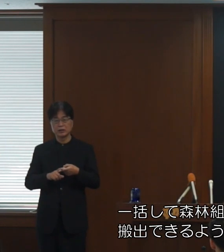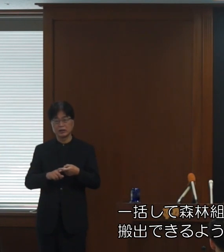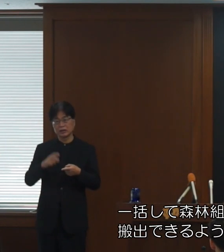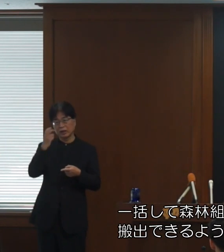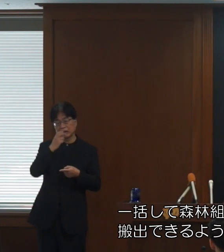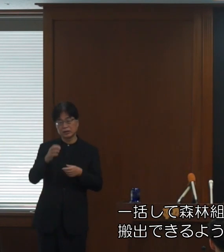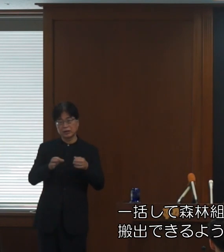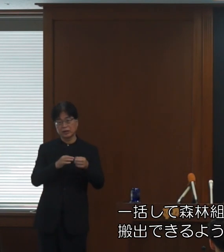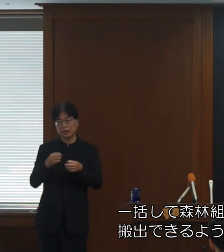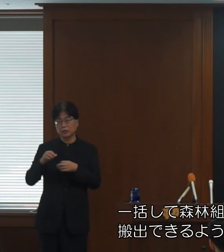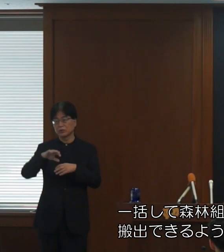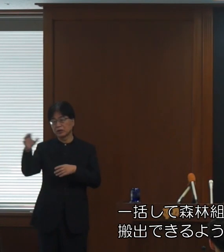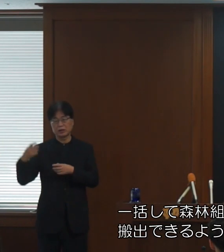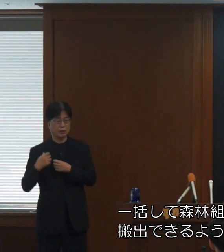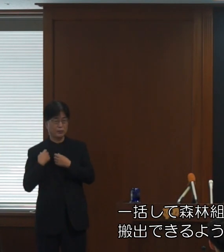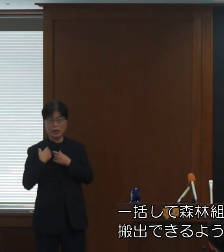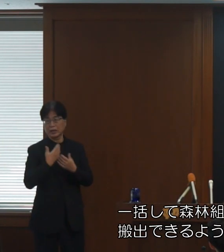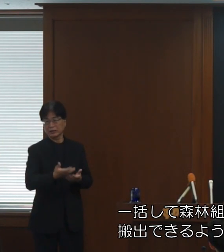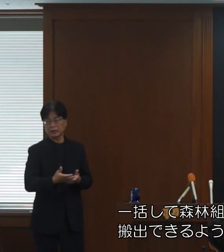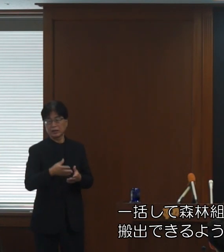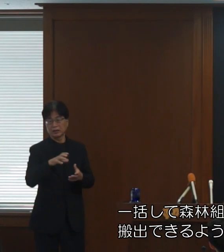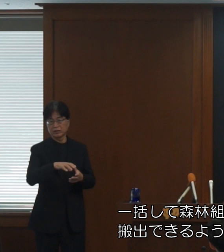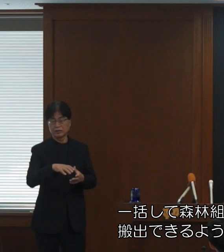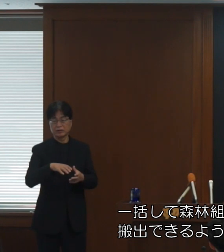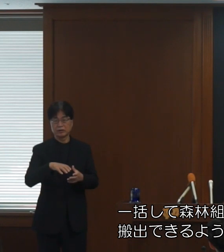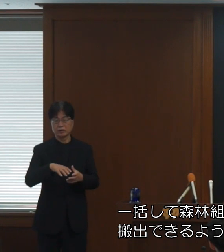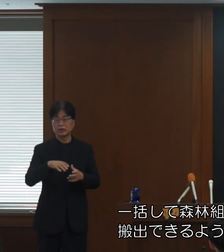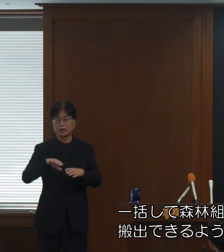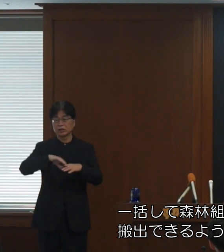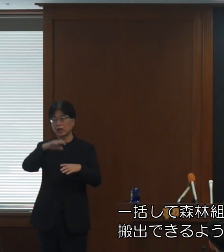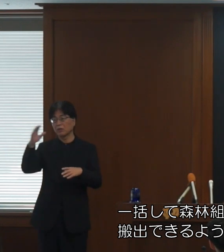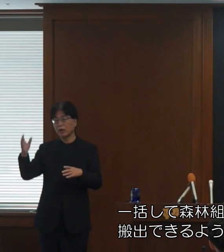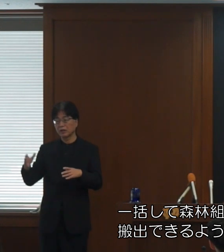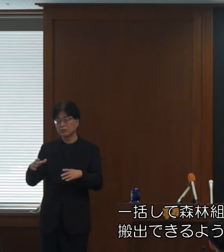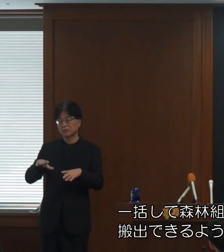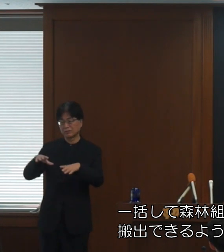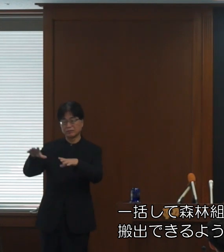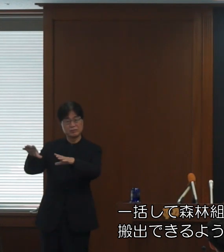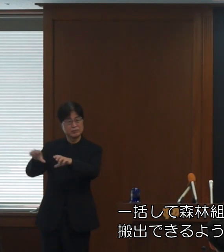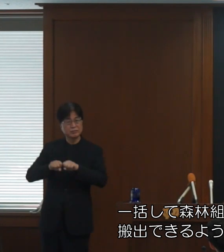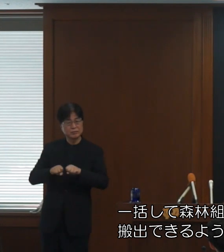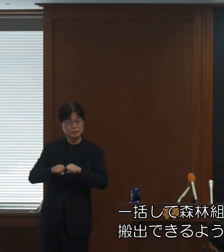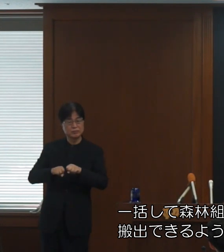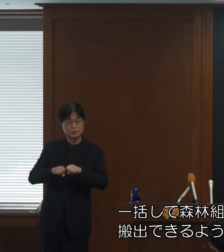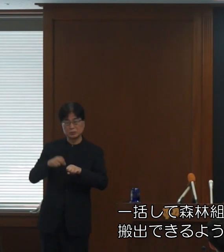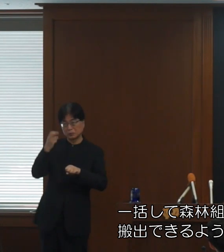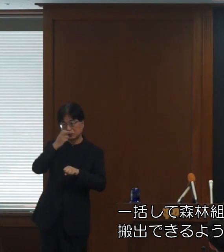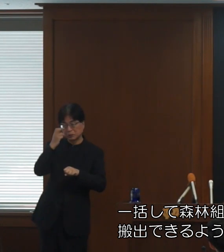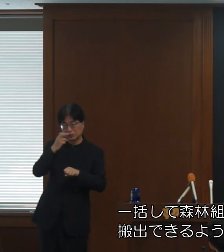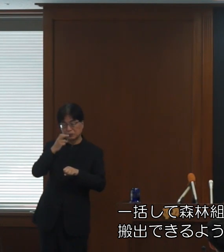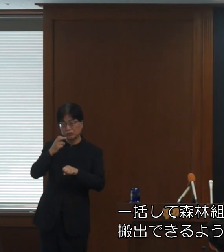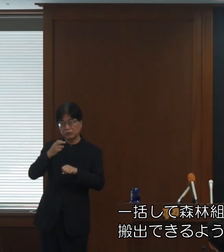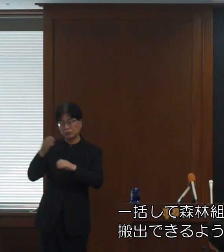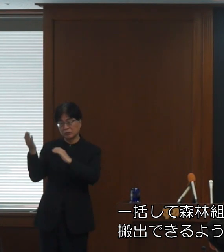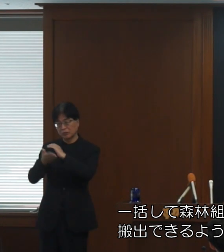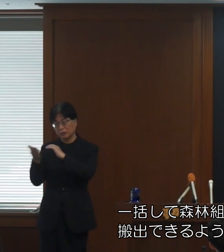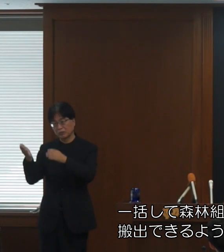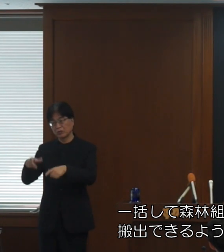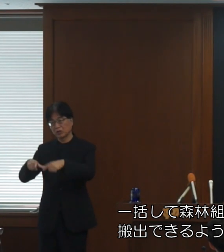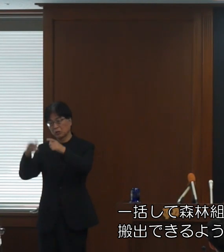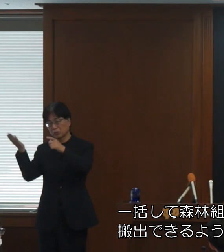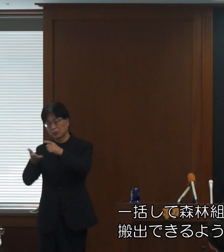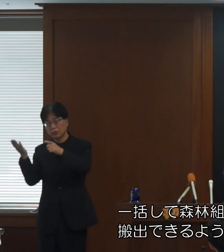て一括して森林組合が作業道を作ったり排出をしてできるようにして